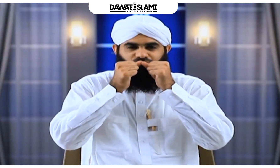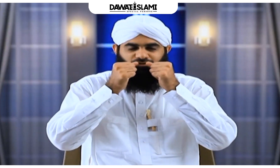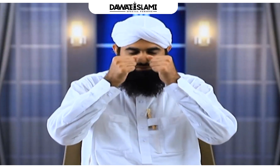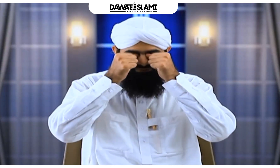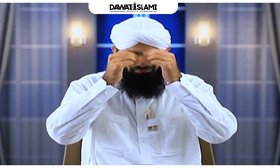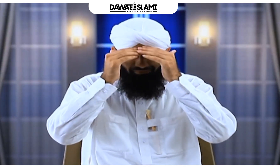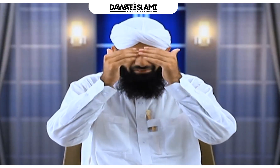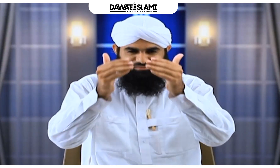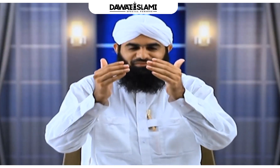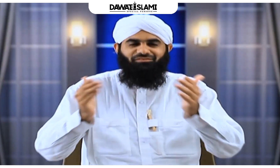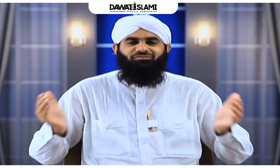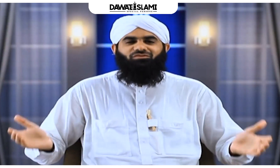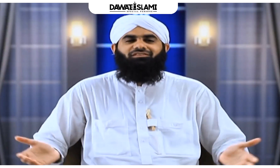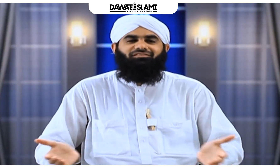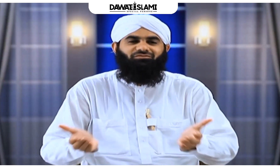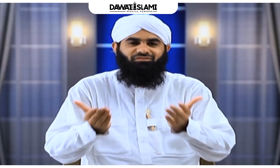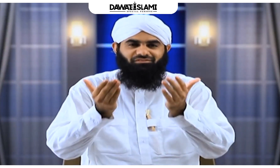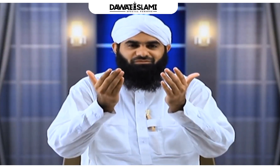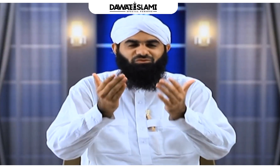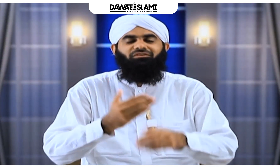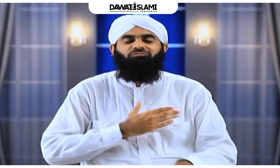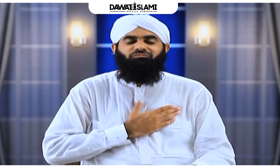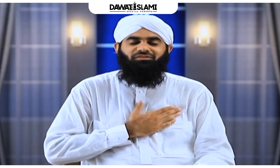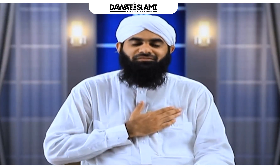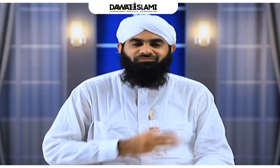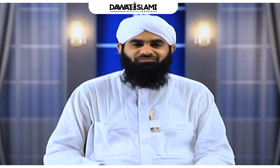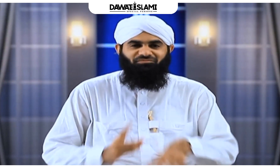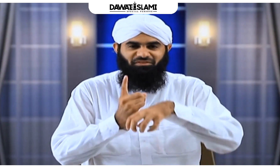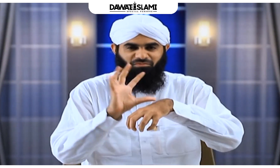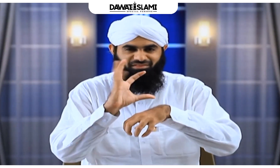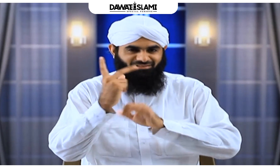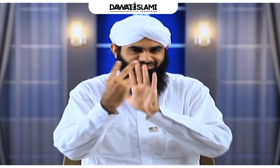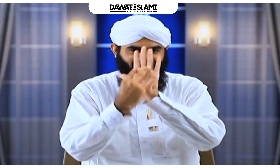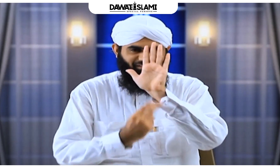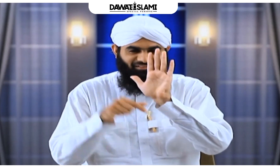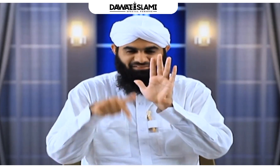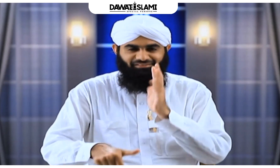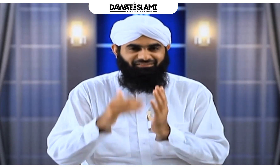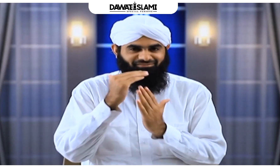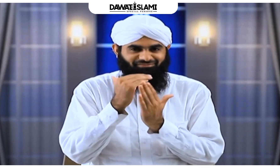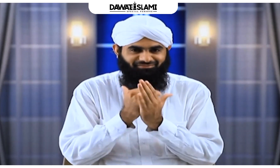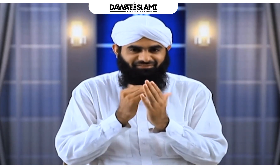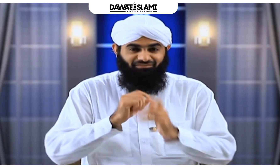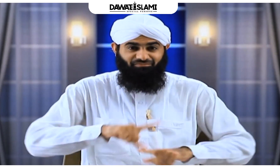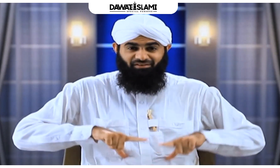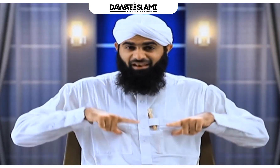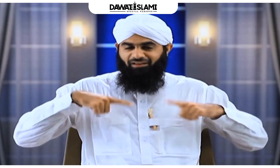صلو علی الحبیب صلی اللہ علی محمد۔ مدنی چینل کے ناظرین، سلسلہ زندگی سنوارے